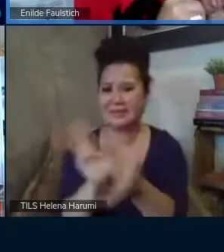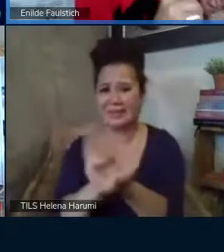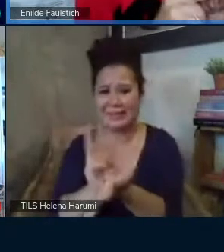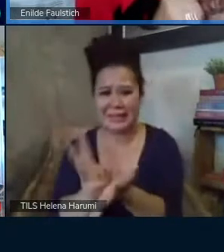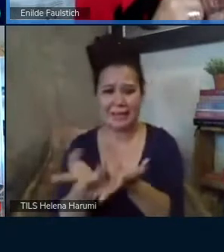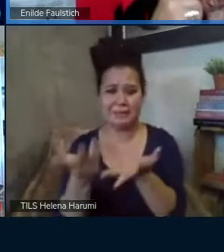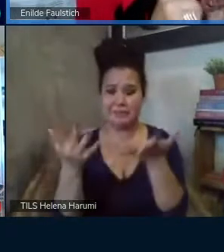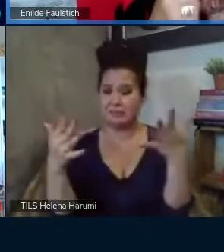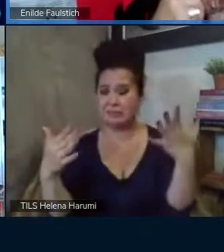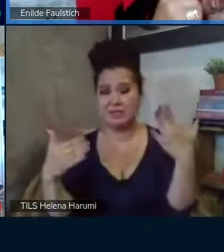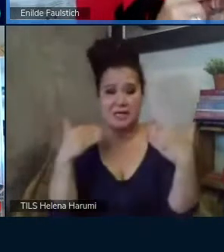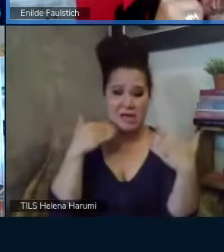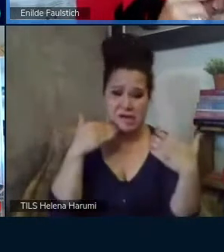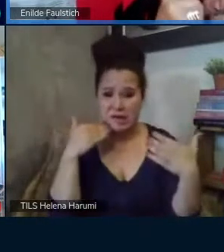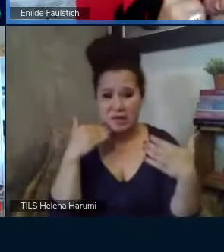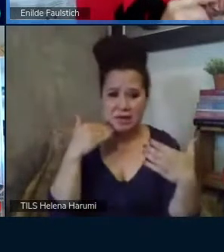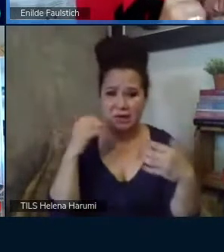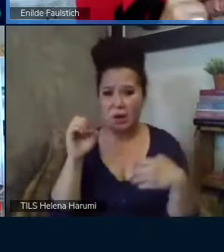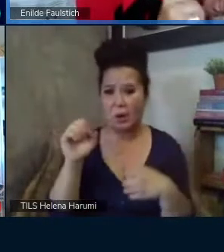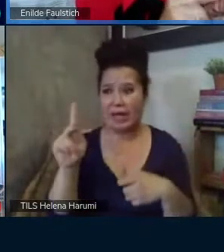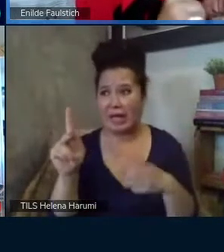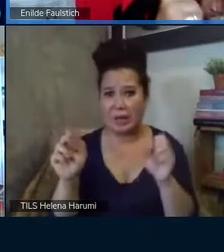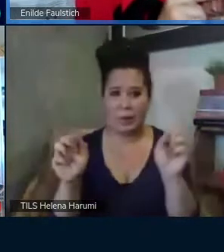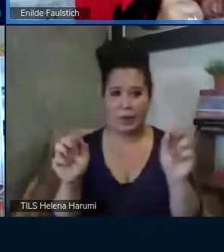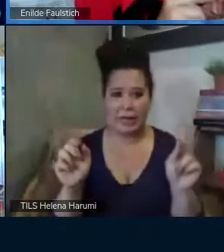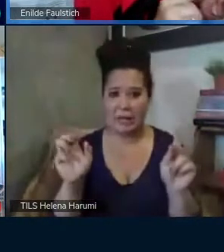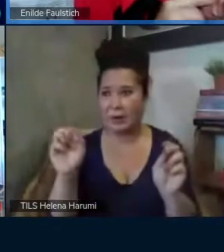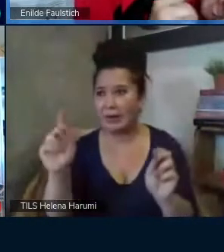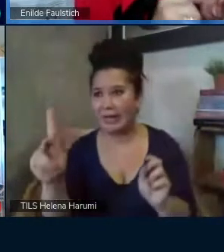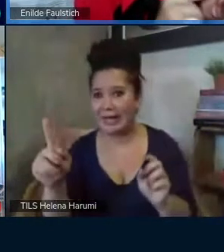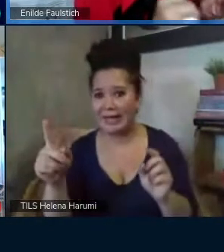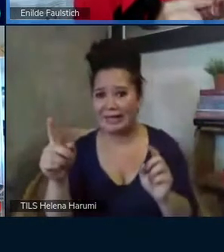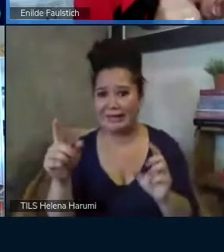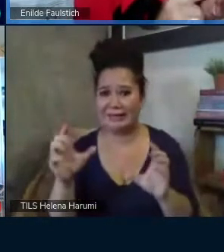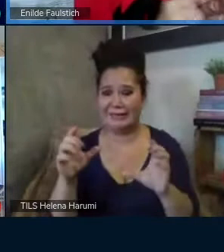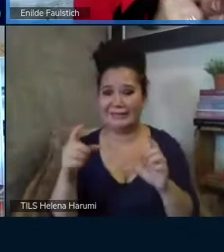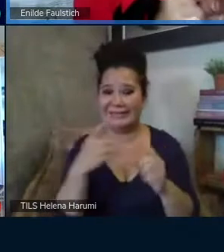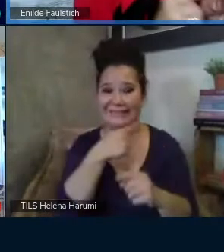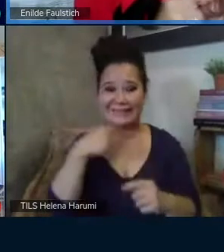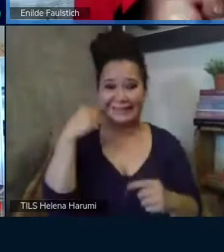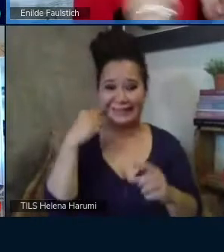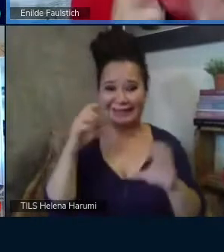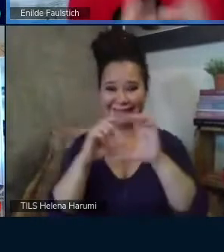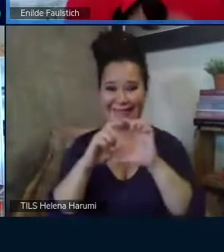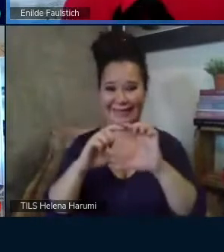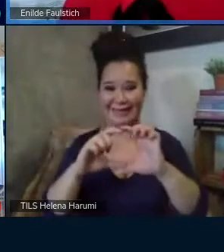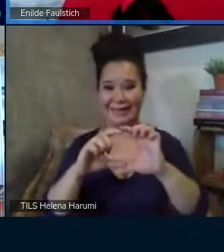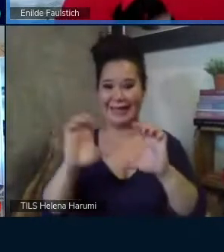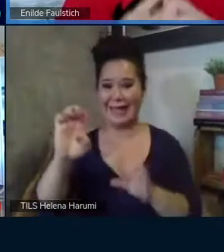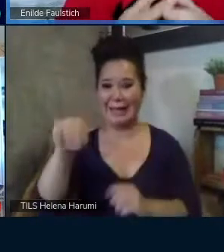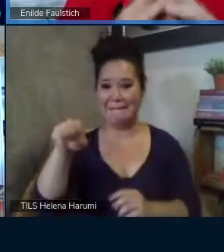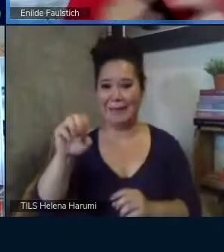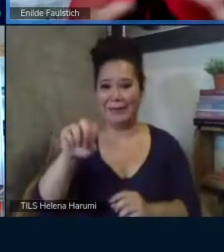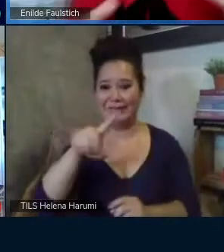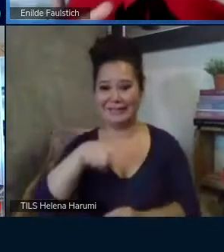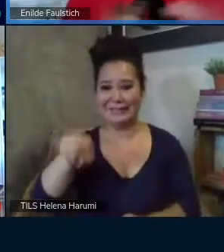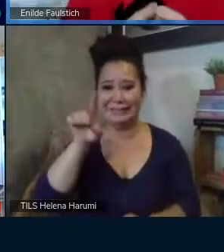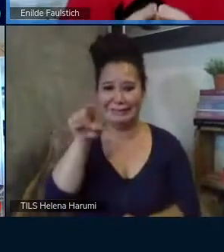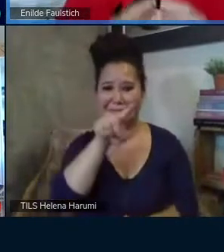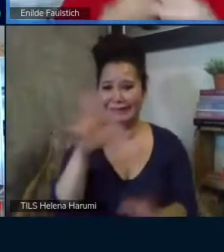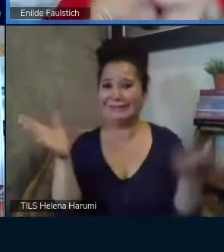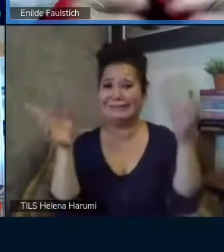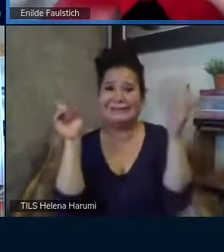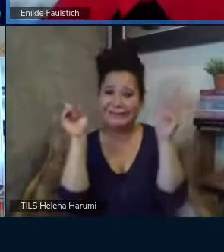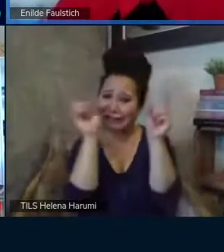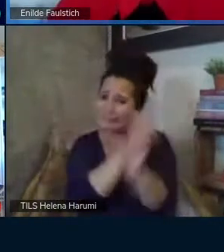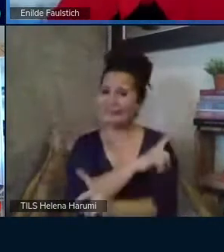WhatsApp, são coisas muito ok, carinha, aquelas coisas, né, ok, então assim, porque o WhatsApp